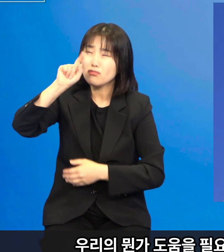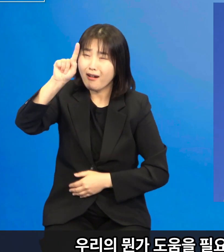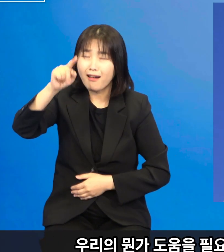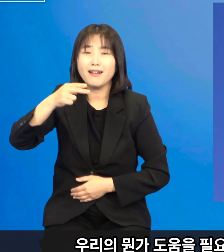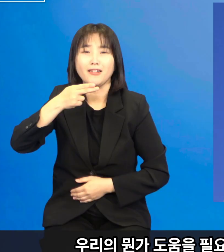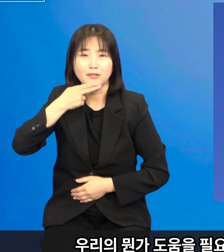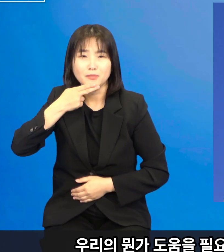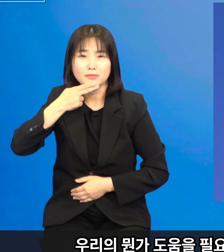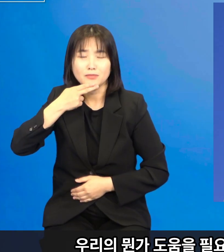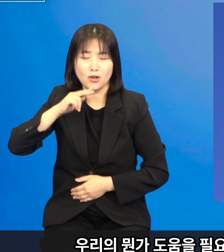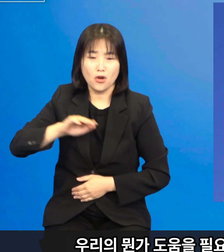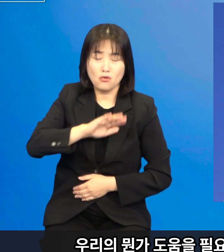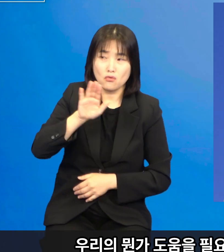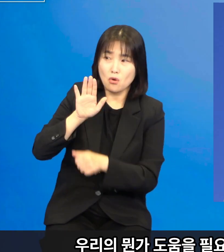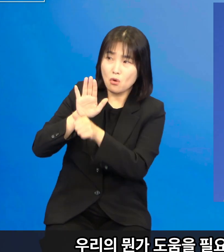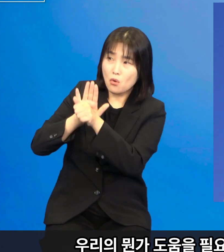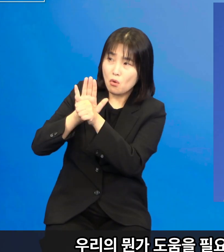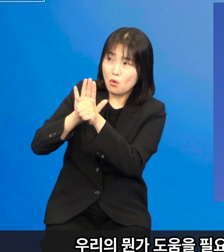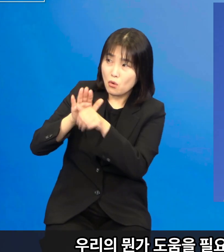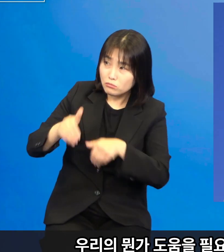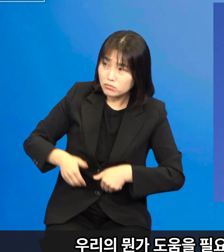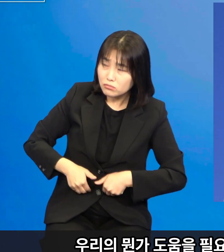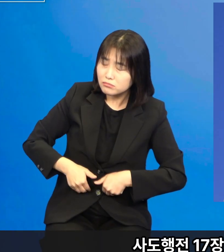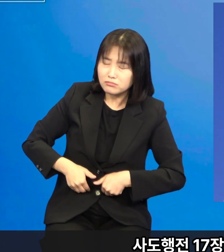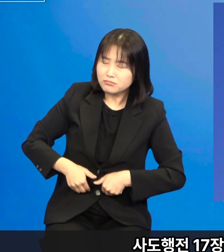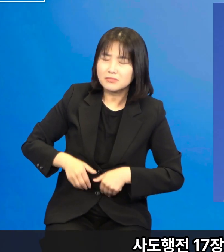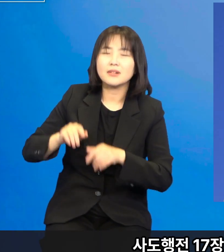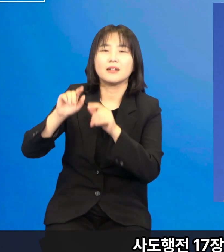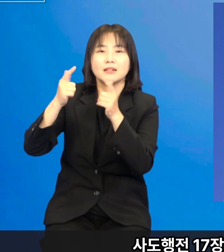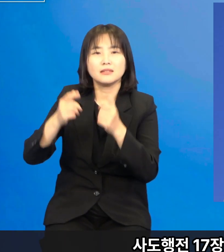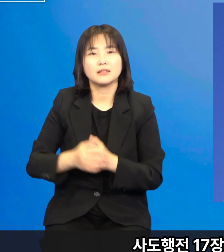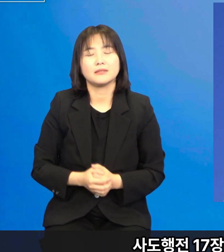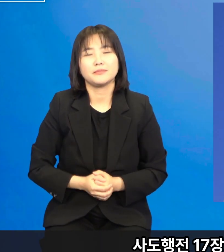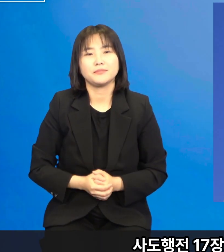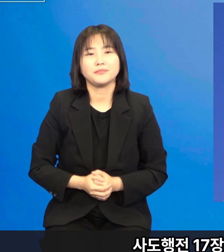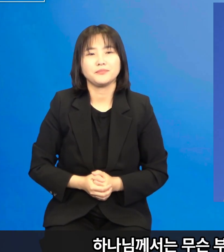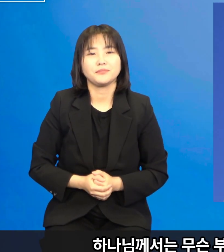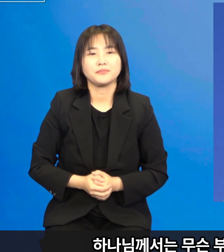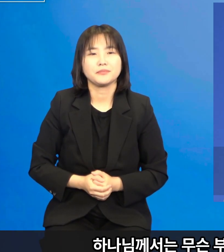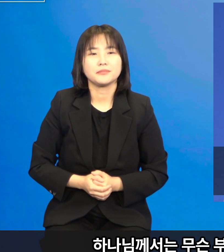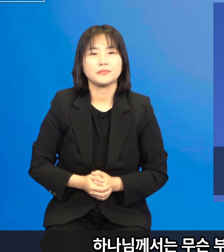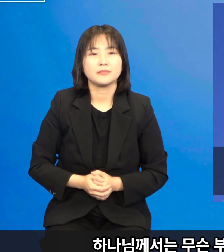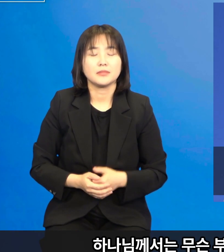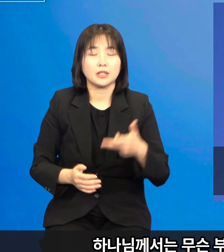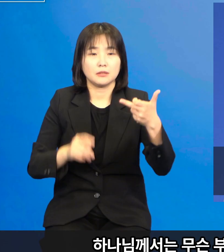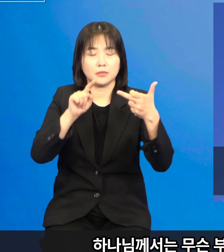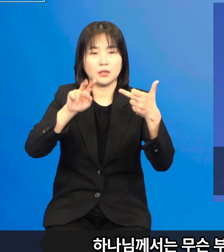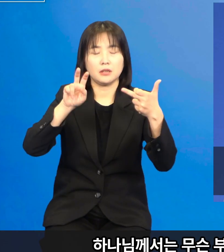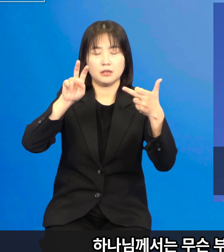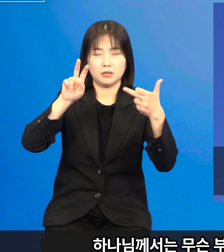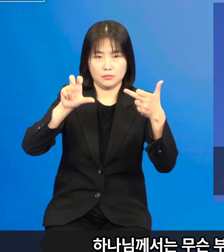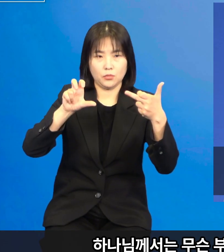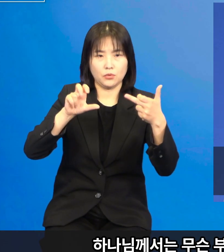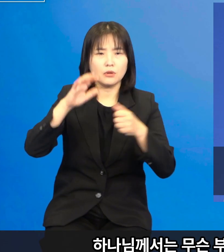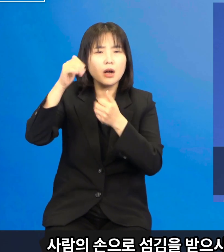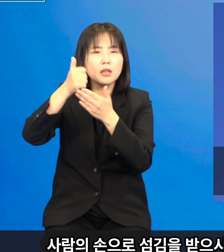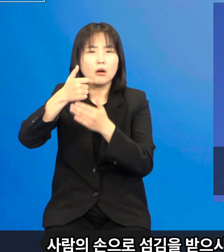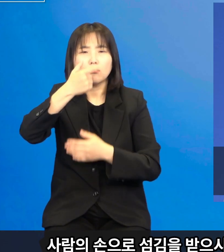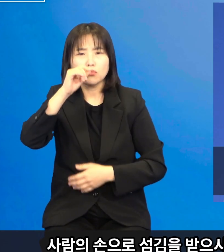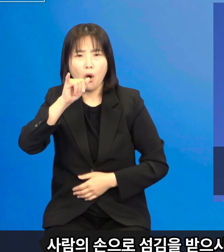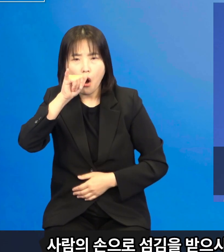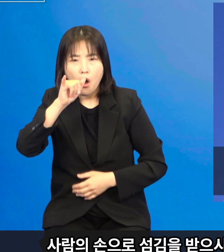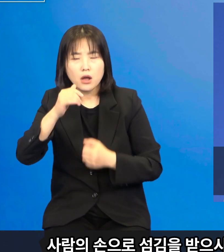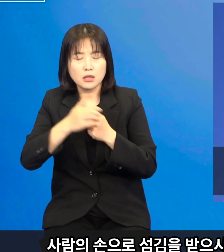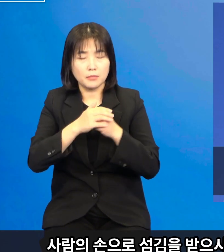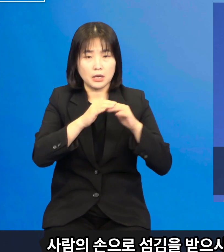우리의 뭔가 도움을 필요로 하신 분이 아닙니다. 사도행전 17장 25절 보십시오. 하나님께서는 무슨 부족한 것이라도 있어서